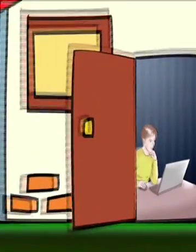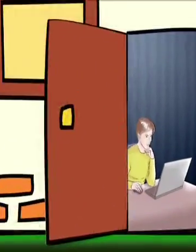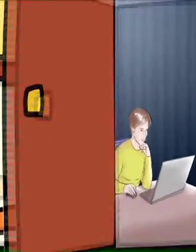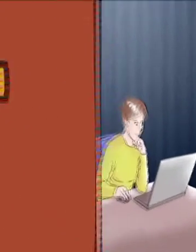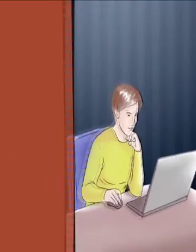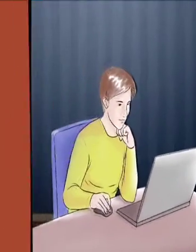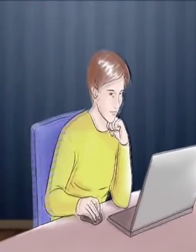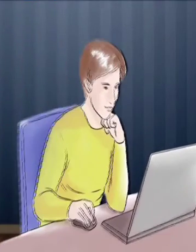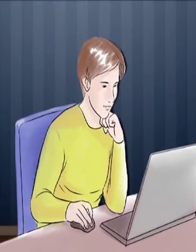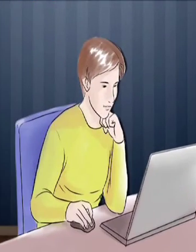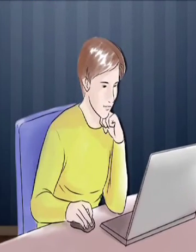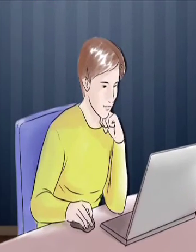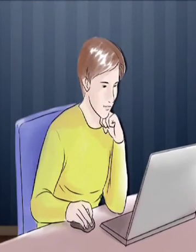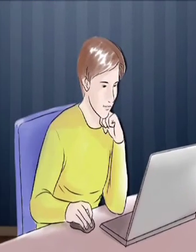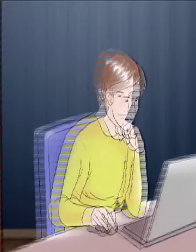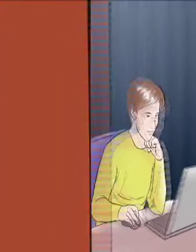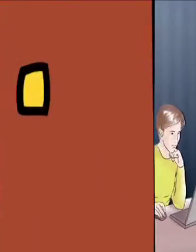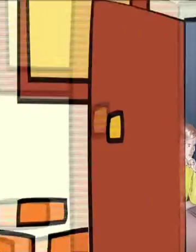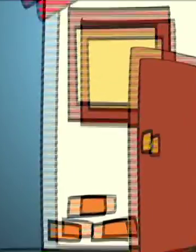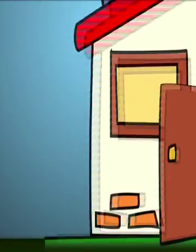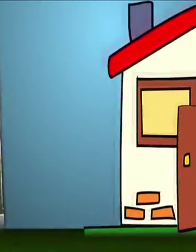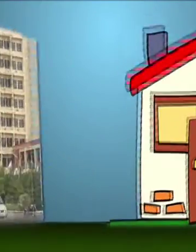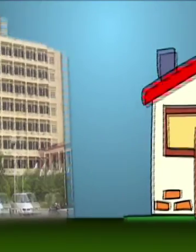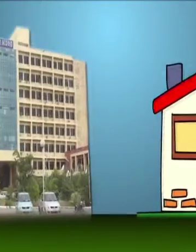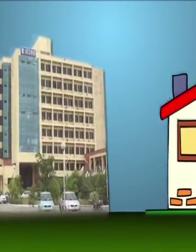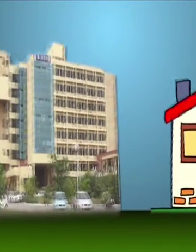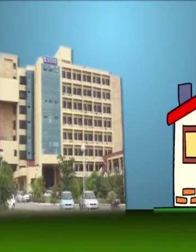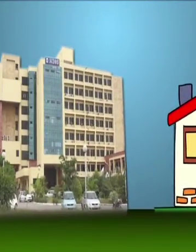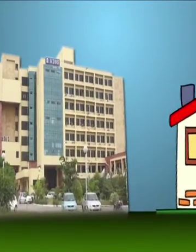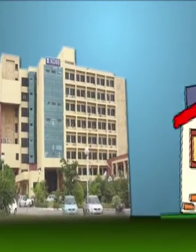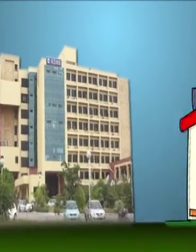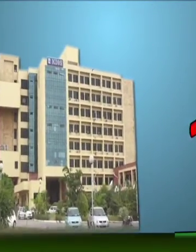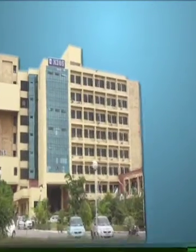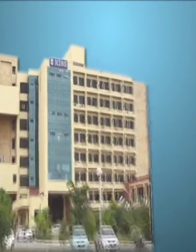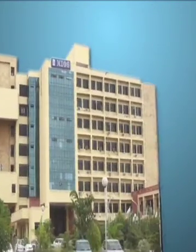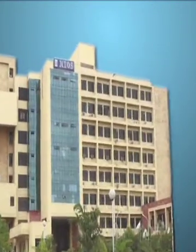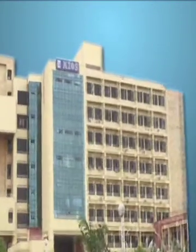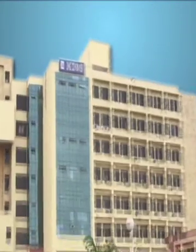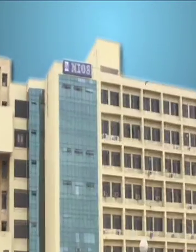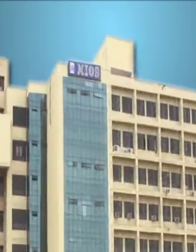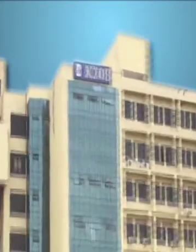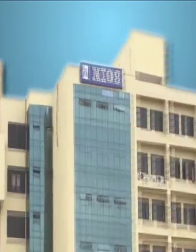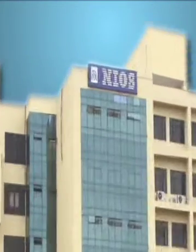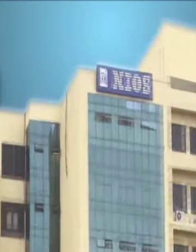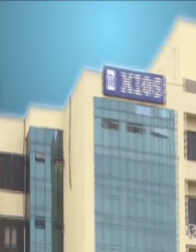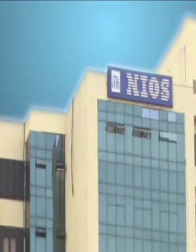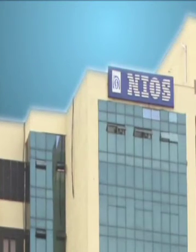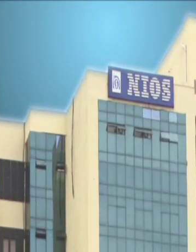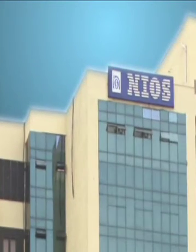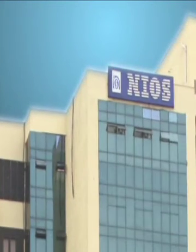घर बैठे पाएं राष्ट्रीय मुक्त विद्यालय शिक्षा संस्थान यानी NIOS में एडमिशन, वो भी एकदम